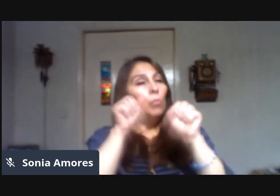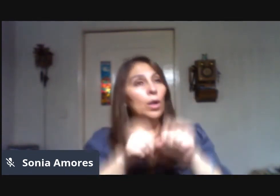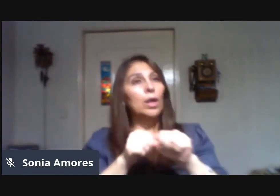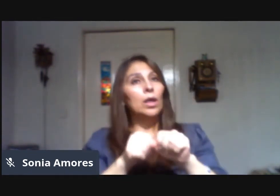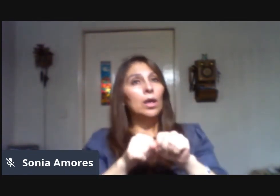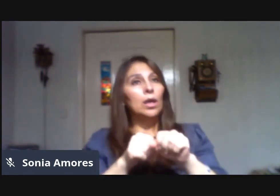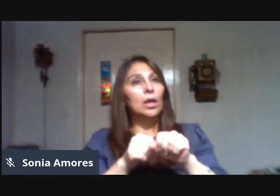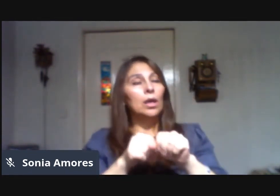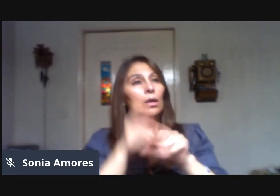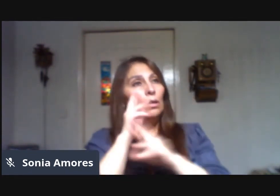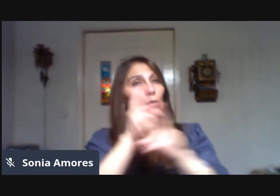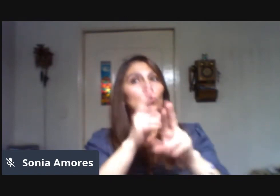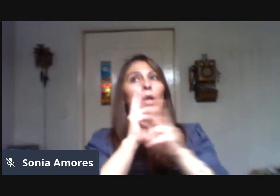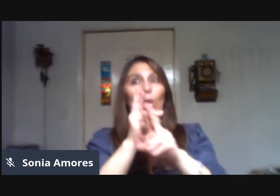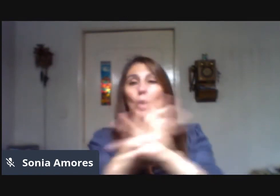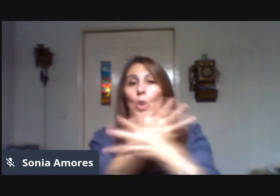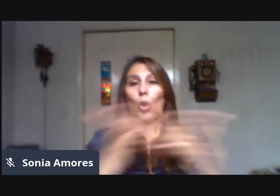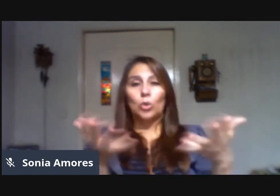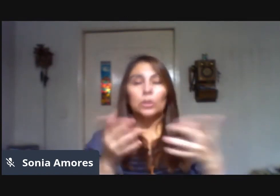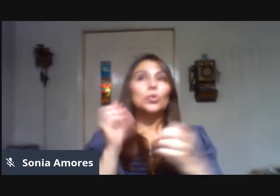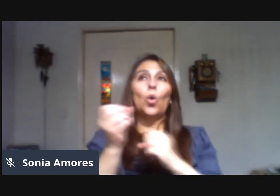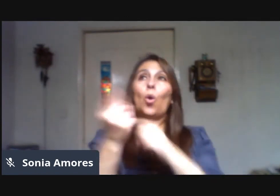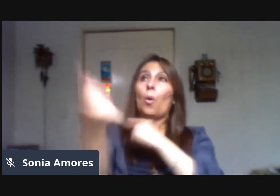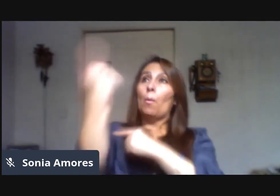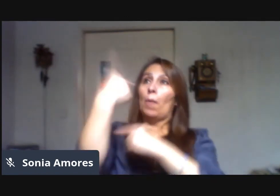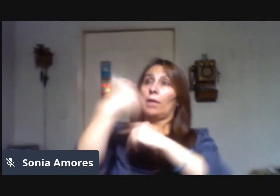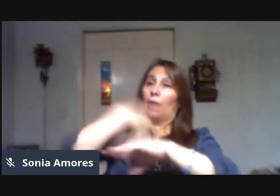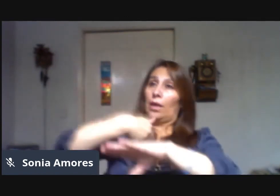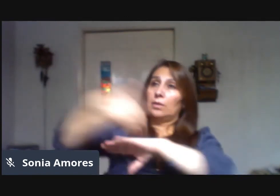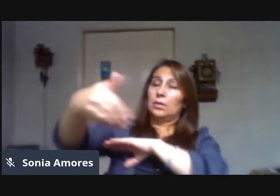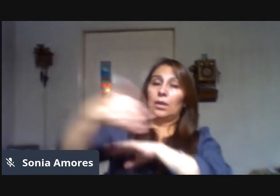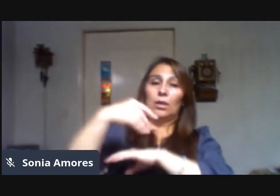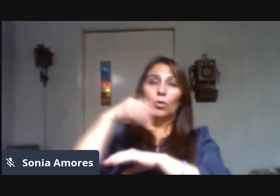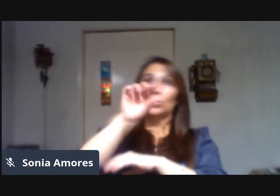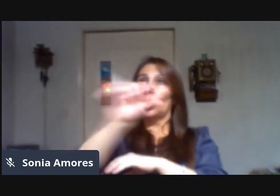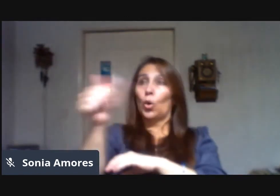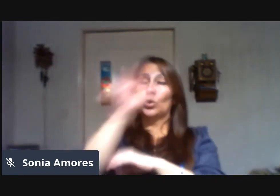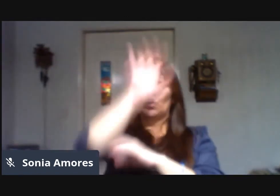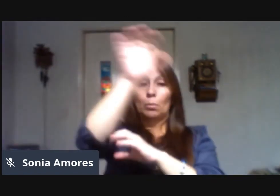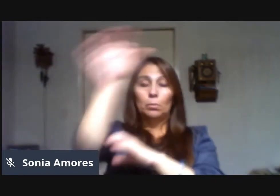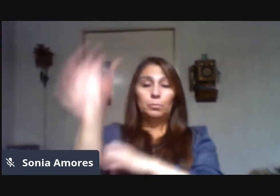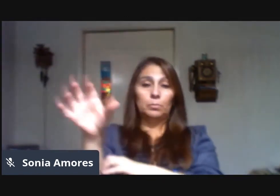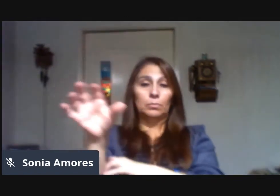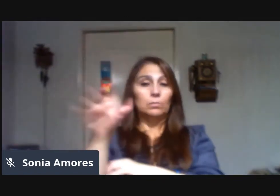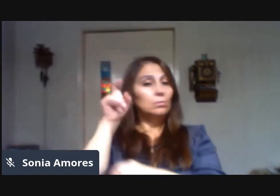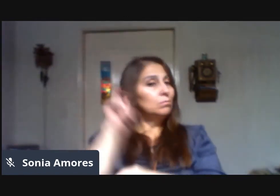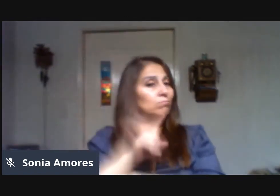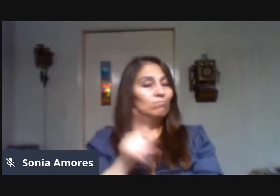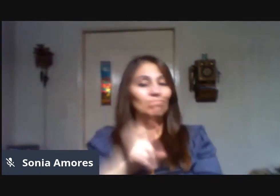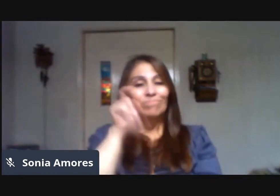las injerencias extranjeras en un país y reivindicador de la soberanía nacional.